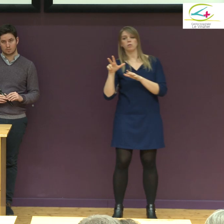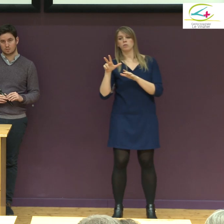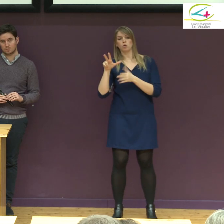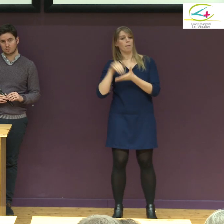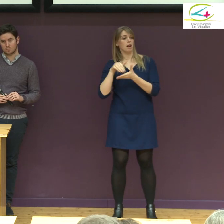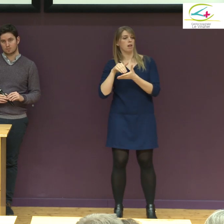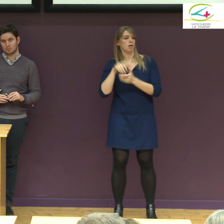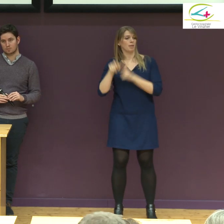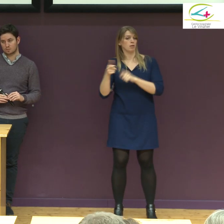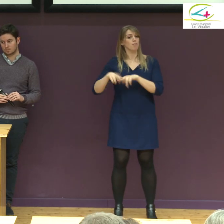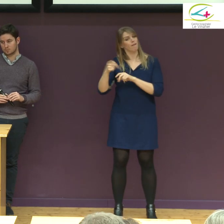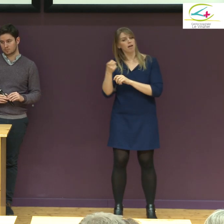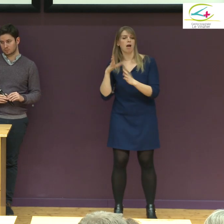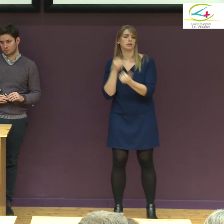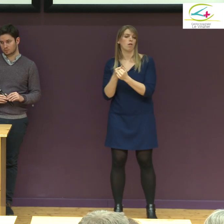par accident de la route.